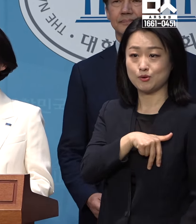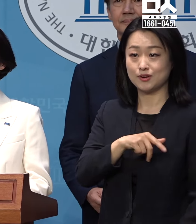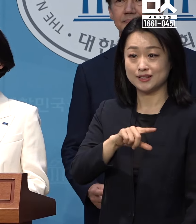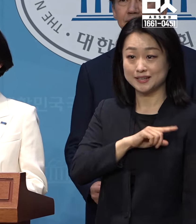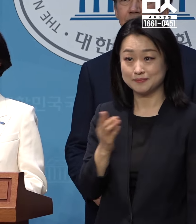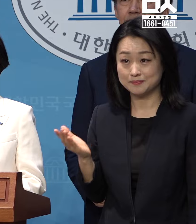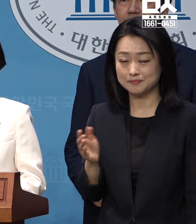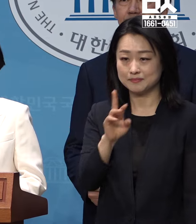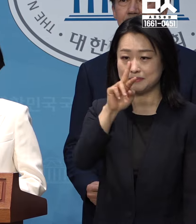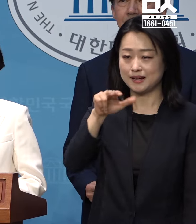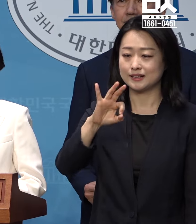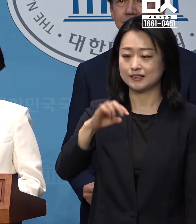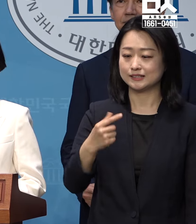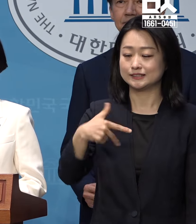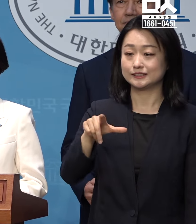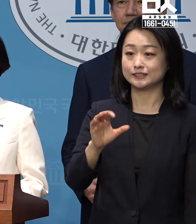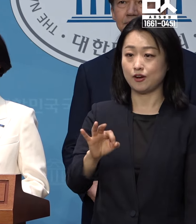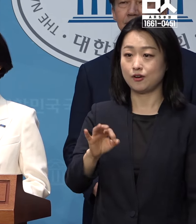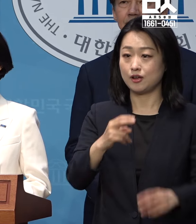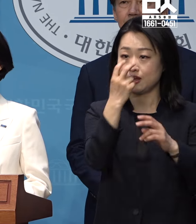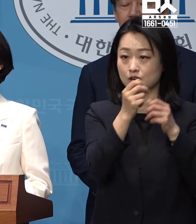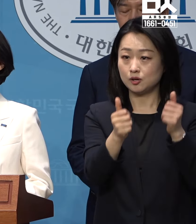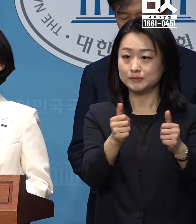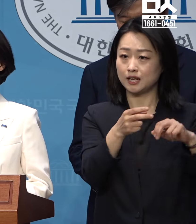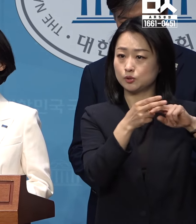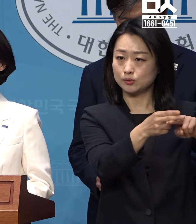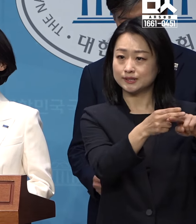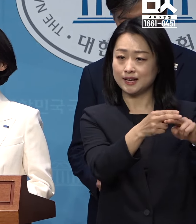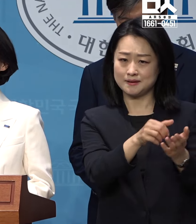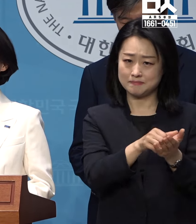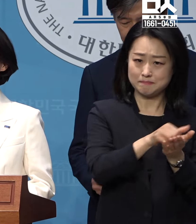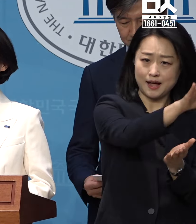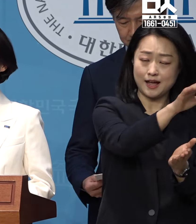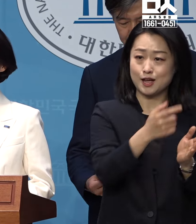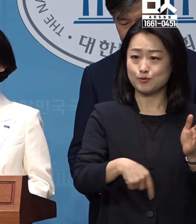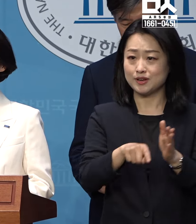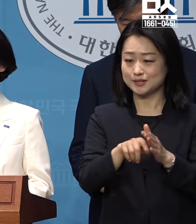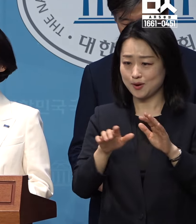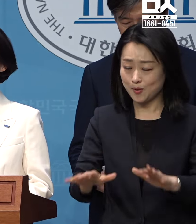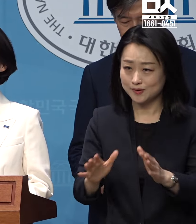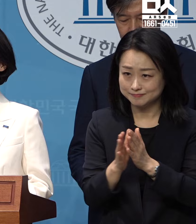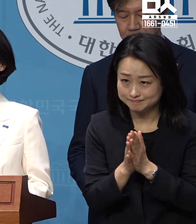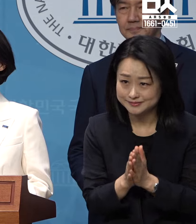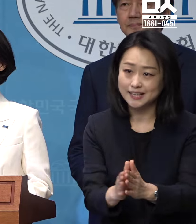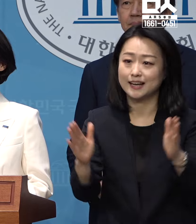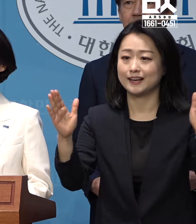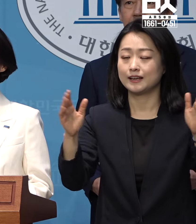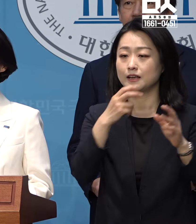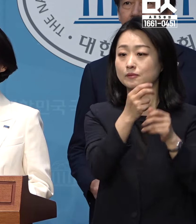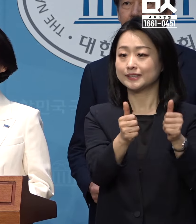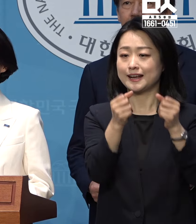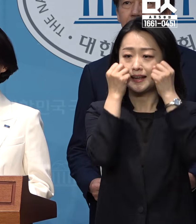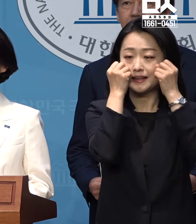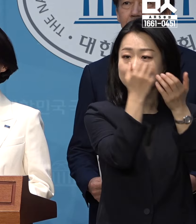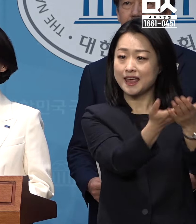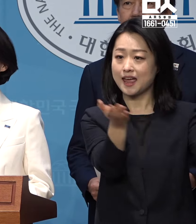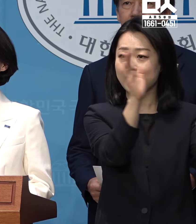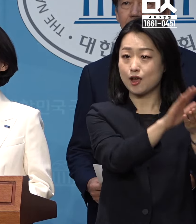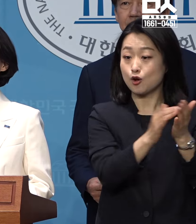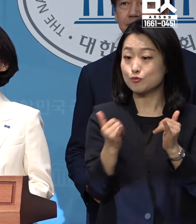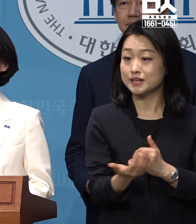박은정입니다. 오늘 검찰 독재 조기종식에 쇄빙선이 출항합니다. 검찰 개혁에 대한